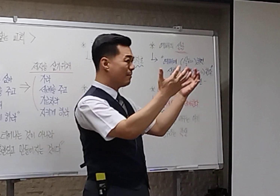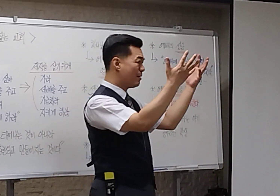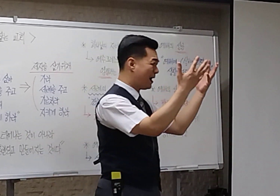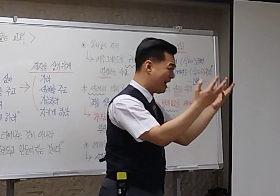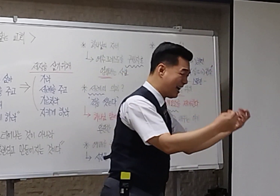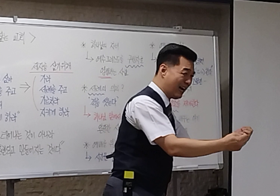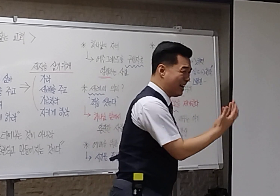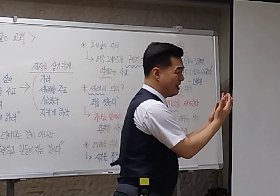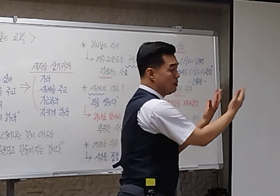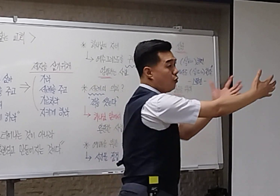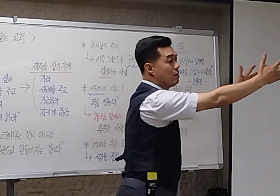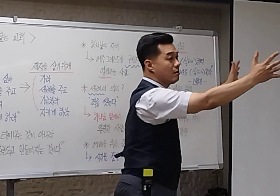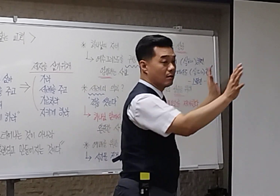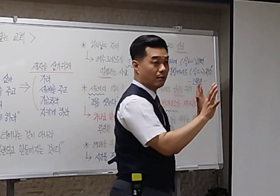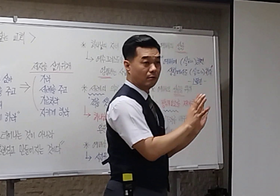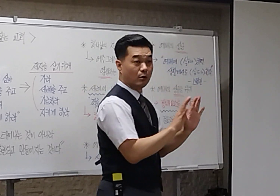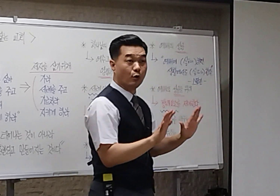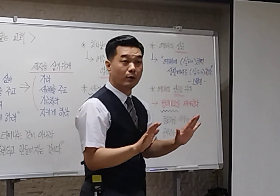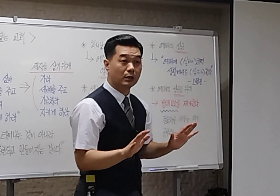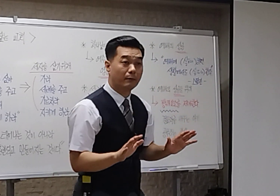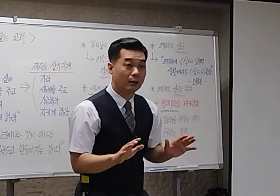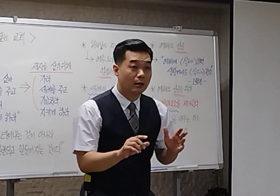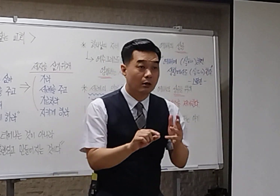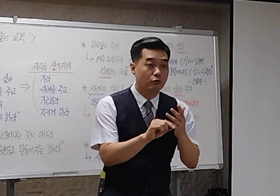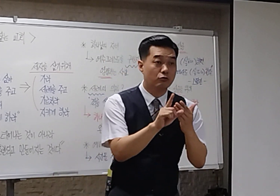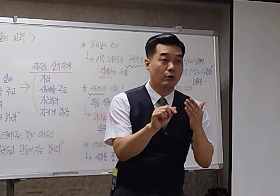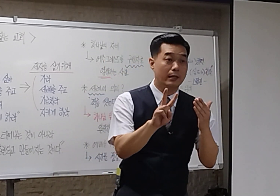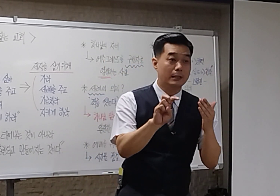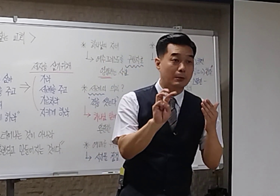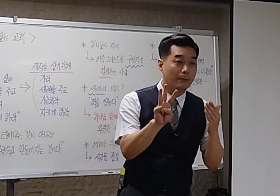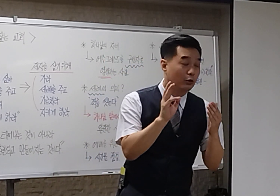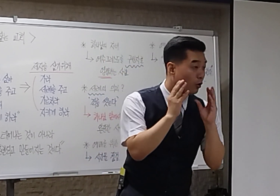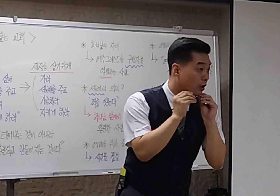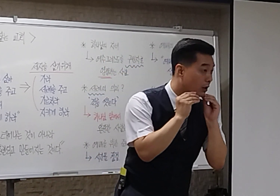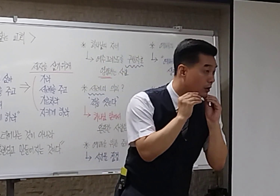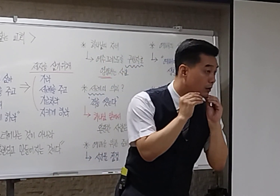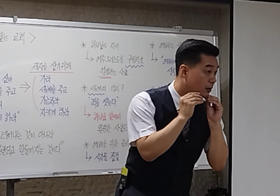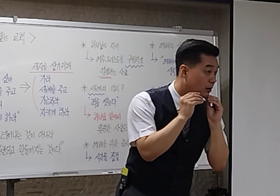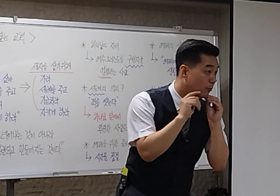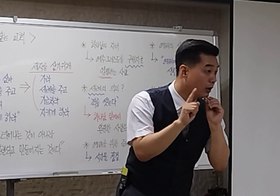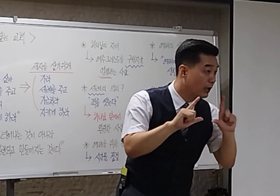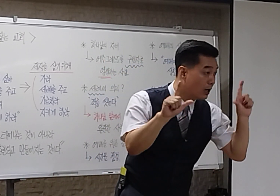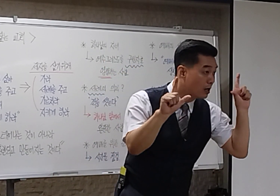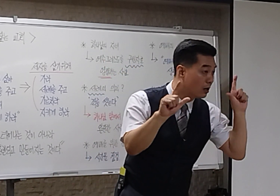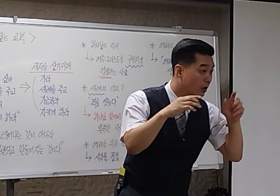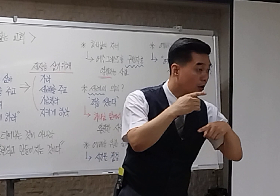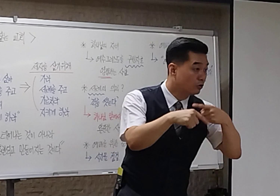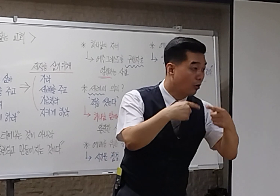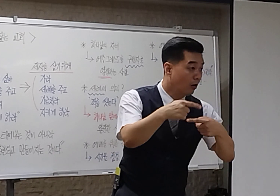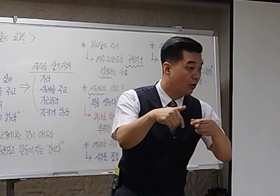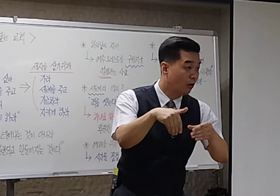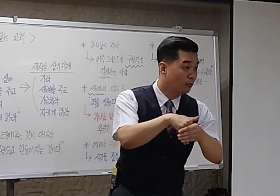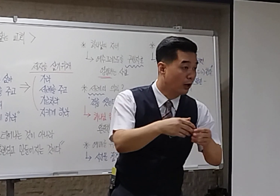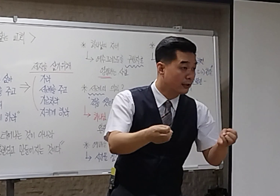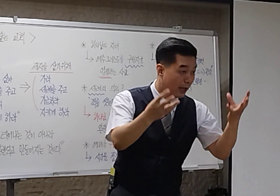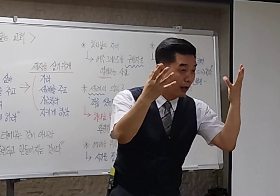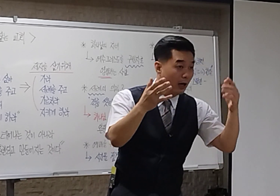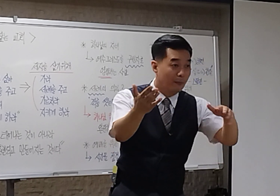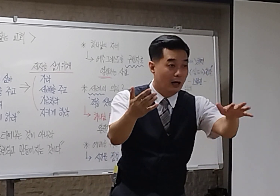사람이 많이 모인 요번 9월 23일 토요일 뭐 하는 날? 수업? 문화재. 아까